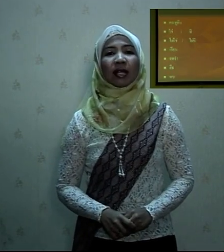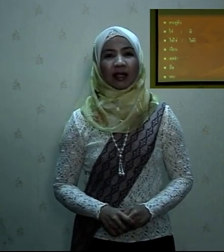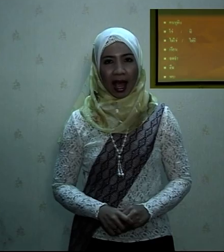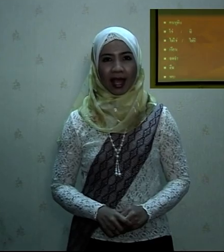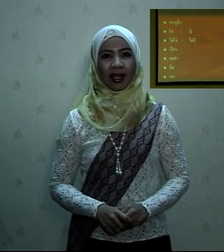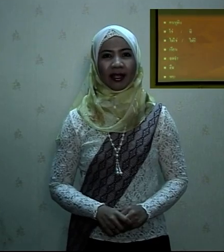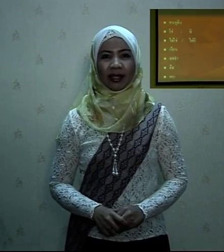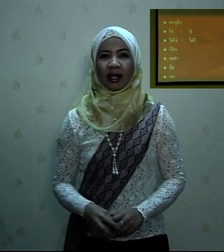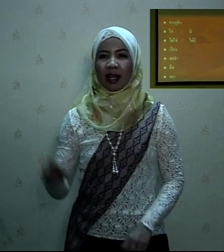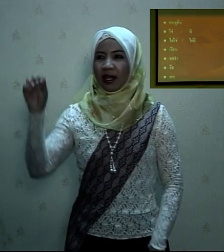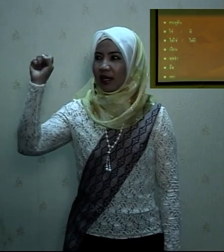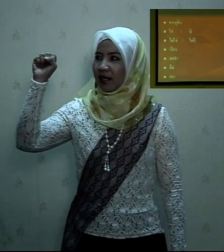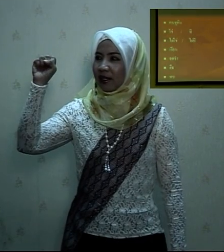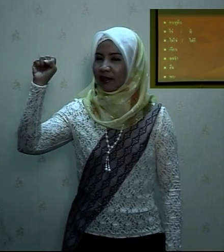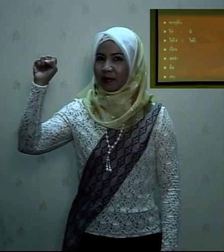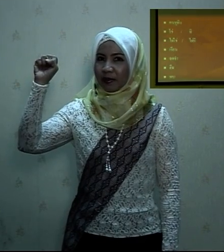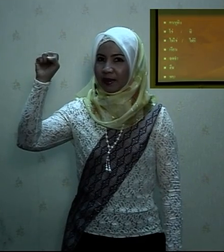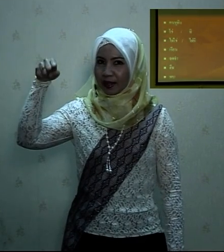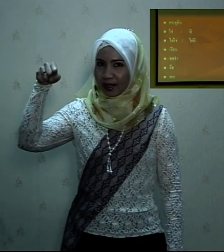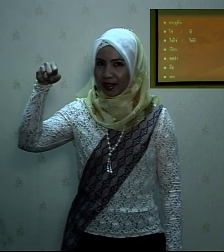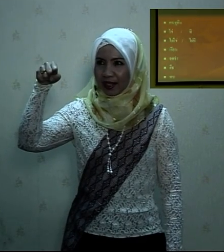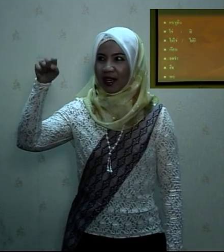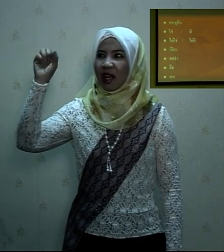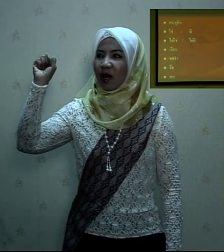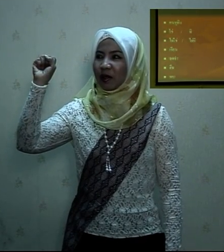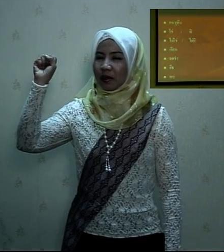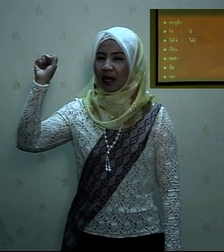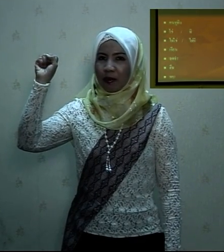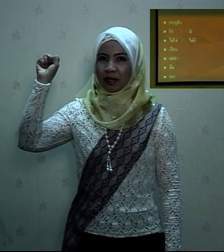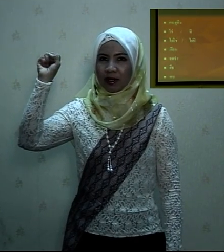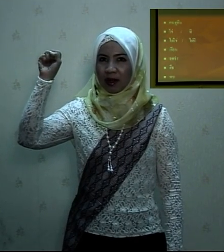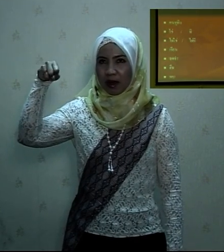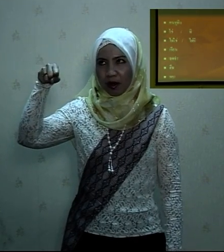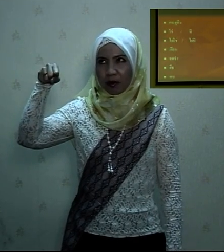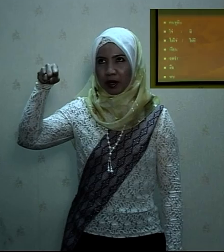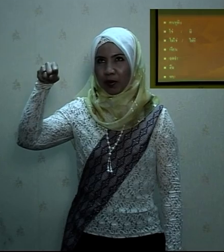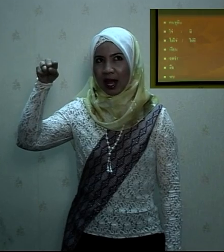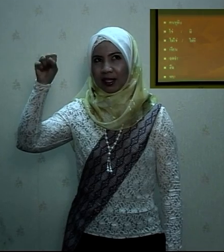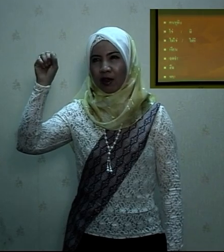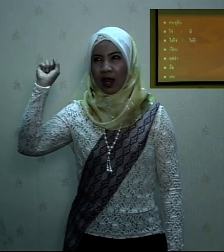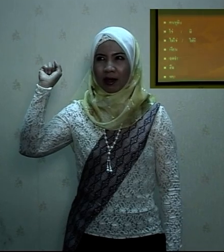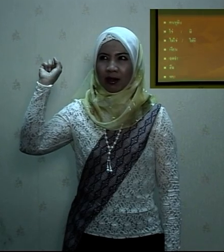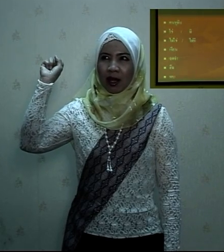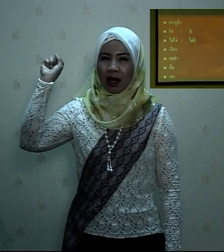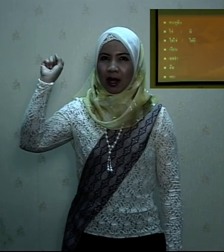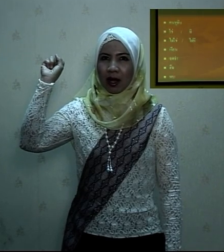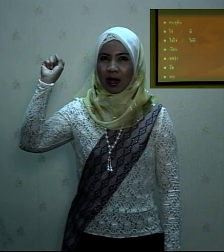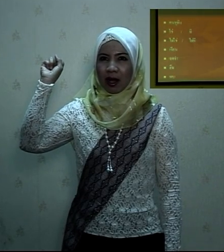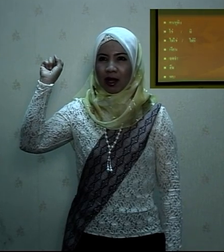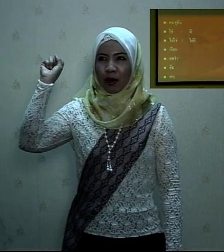ช่ทำมือเหมือนเวลาที่เราเห็น